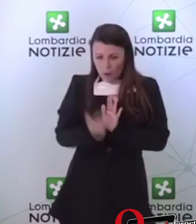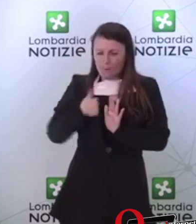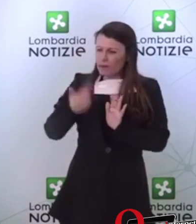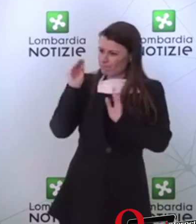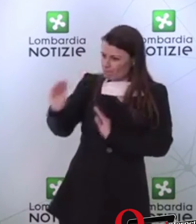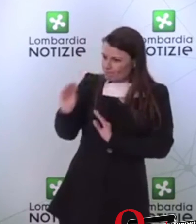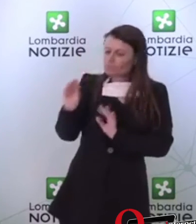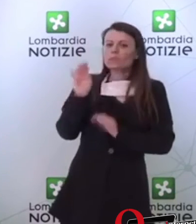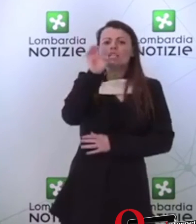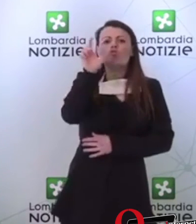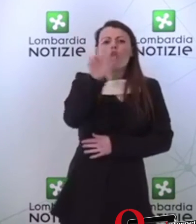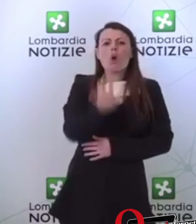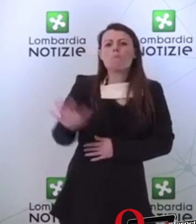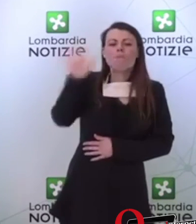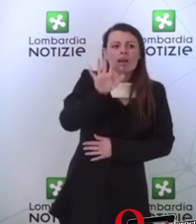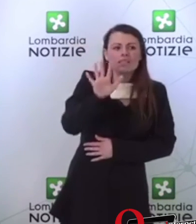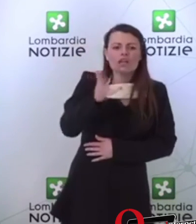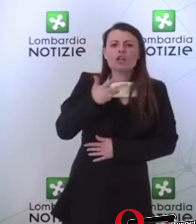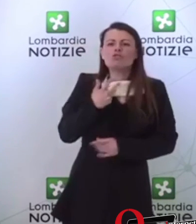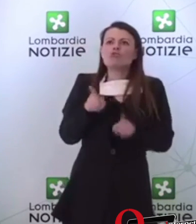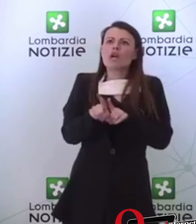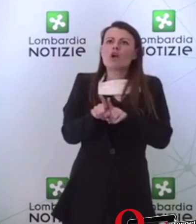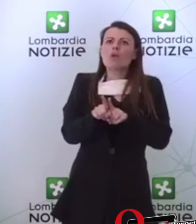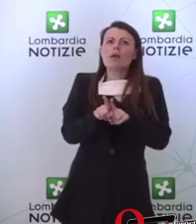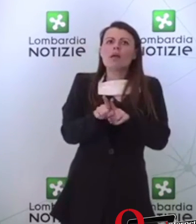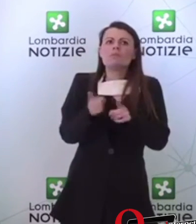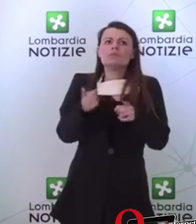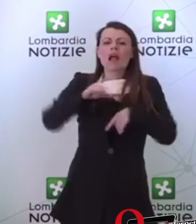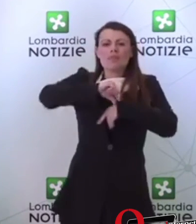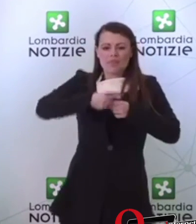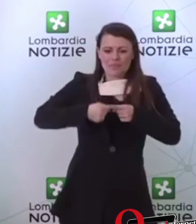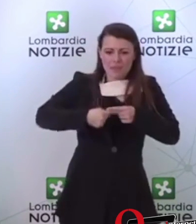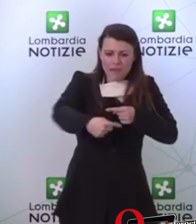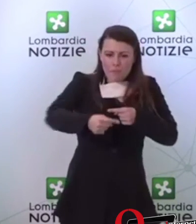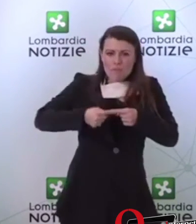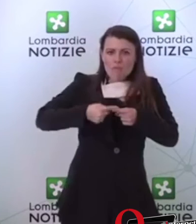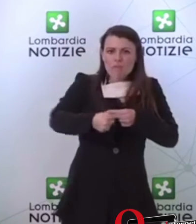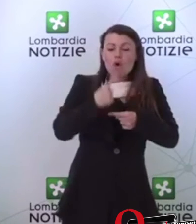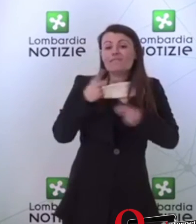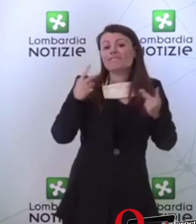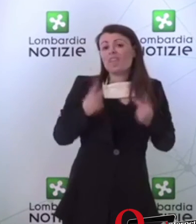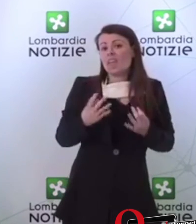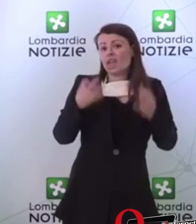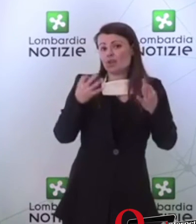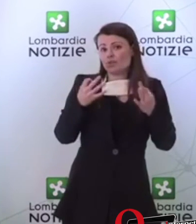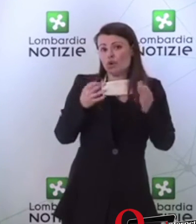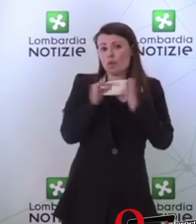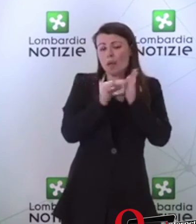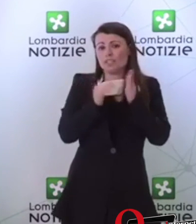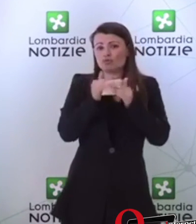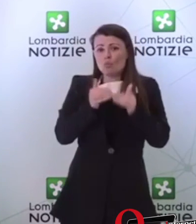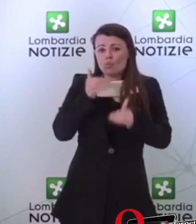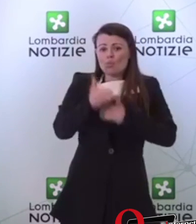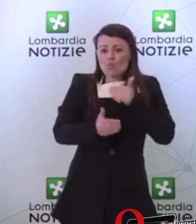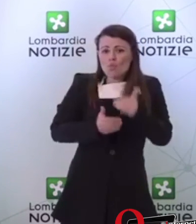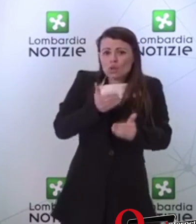la regione Lombardia ha in mente un orizzonte temporale realistico per il prolungamento delle chiusure, che poi potrà essere